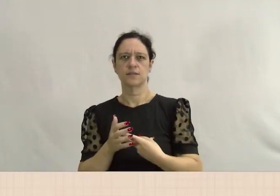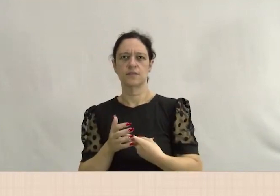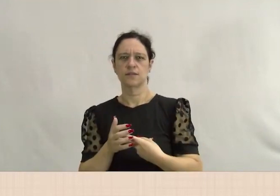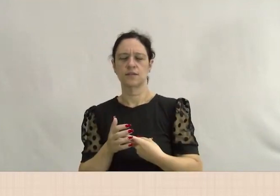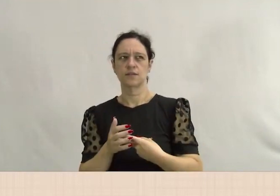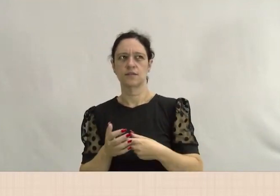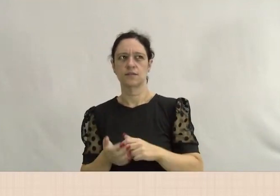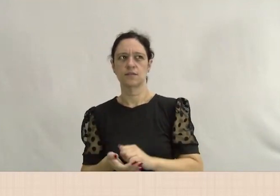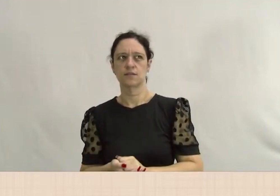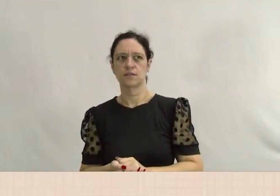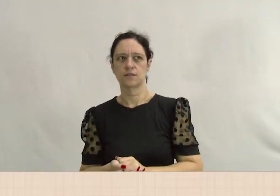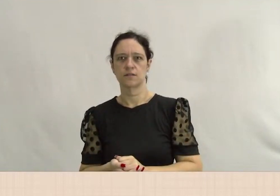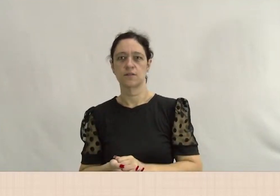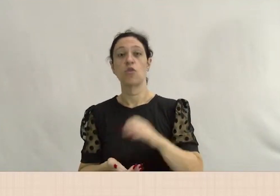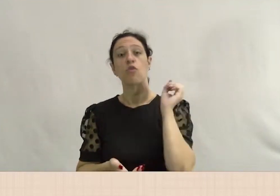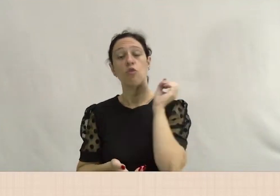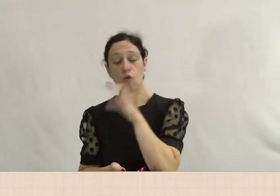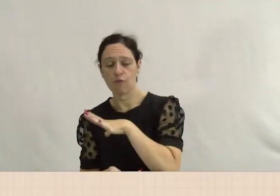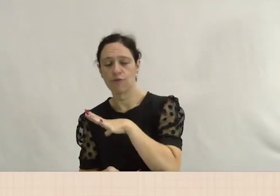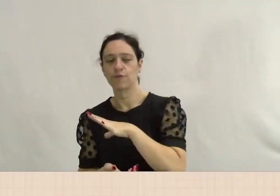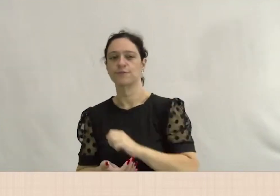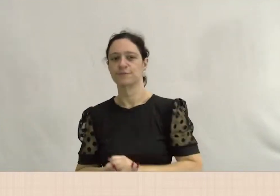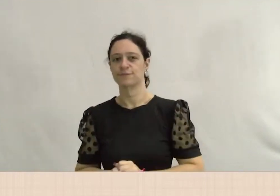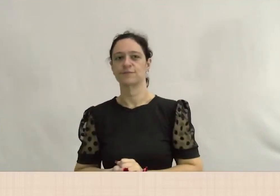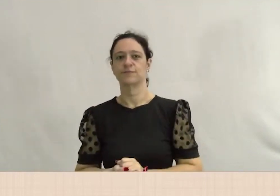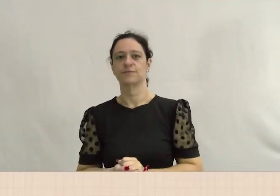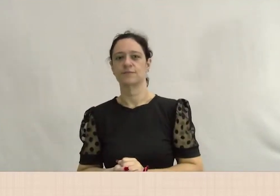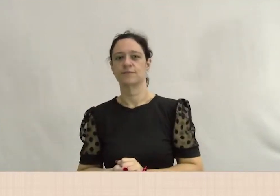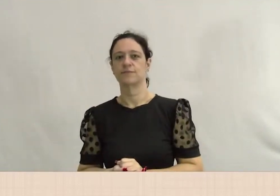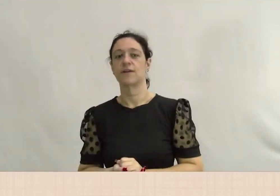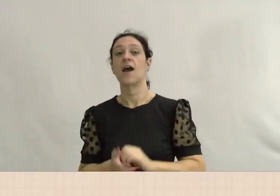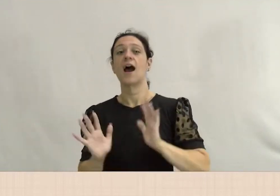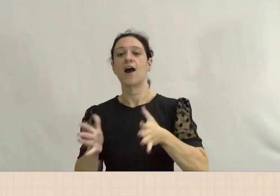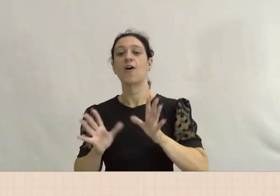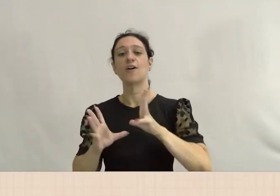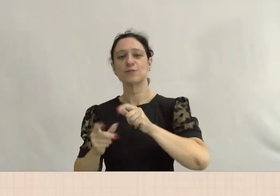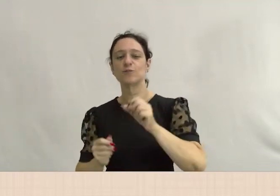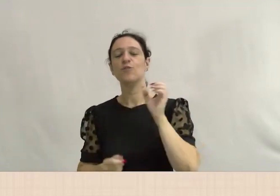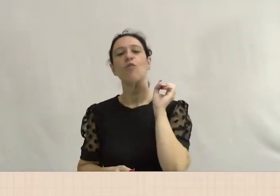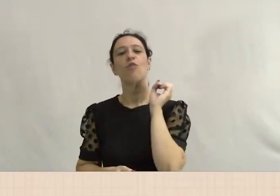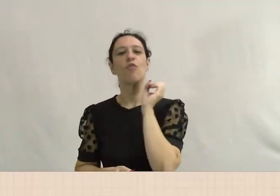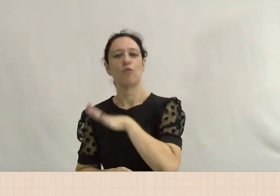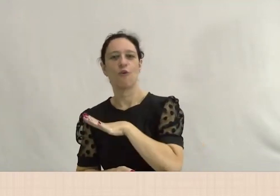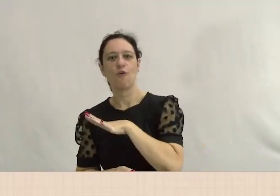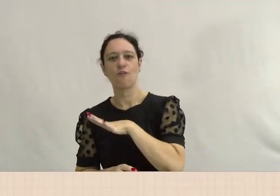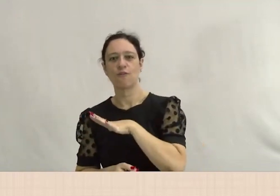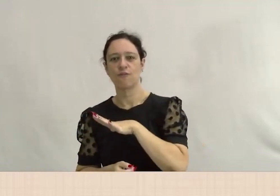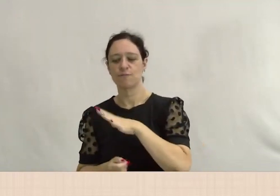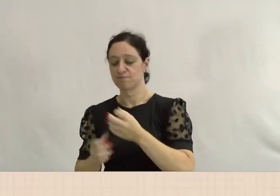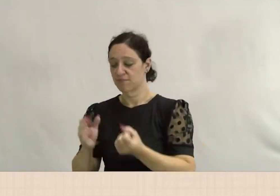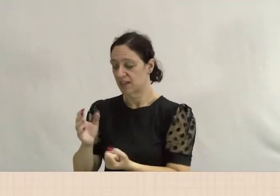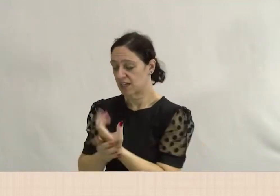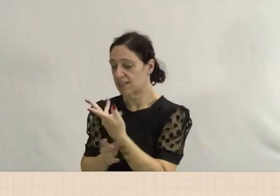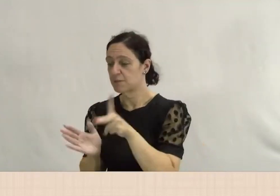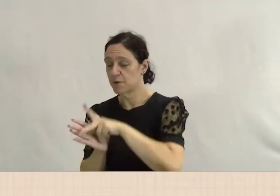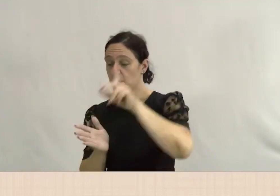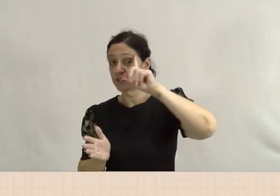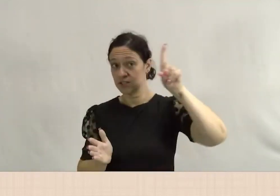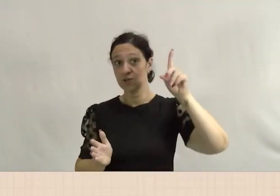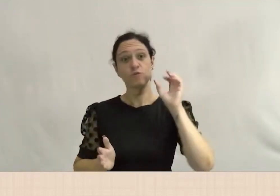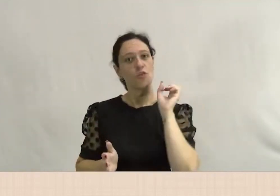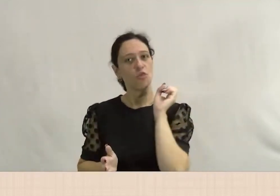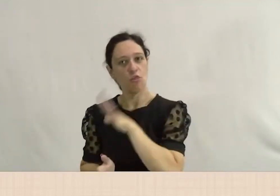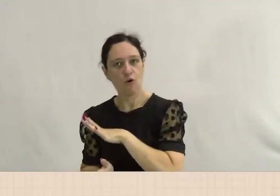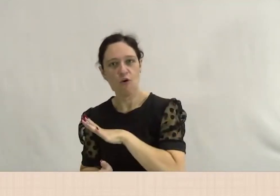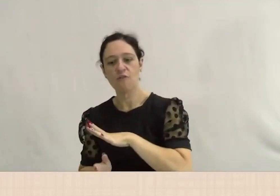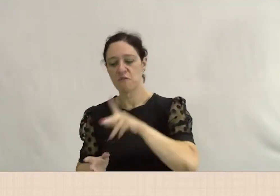Neus. É novo. Agora tudo novo. Nova criação.